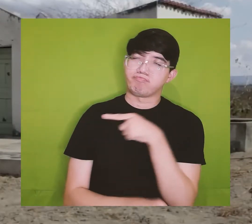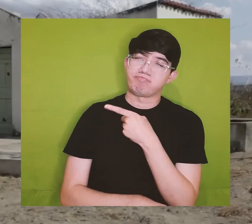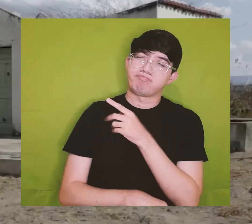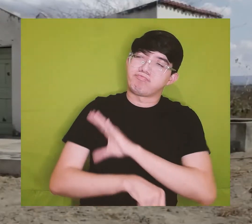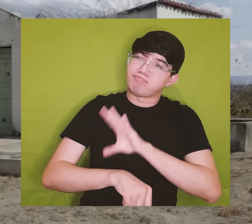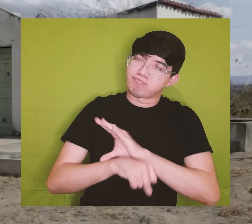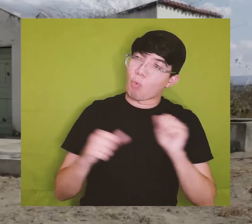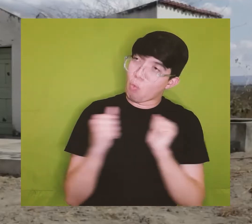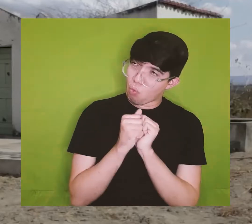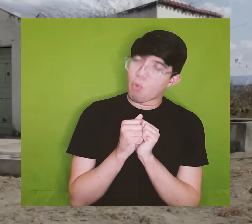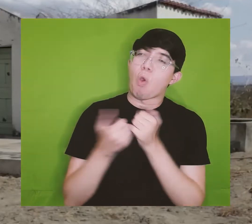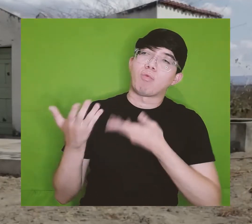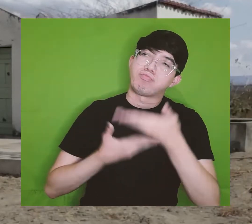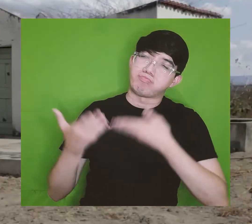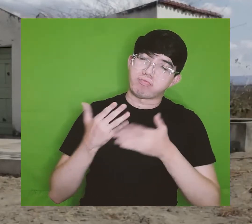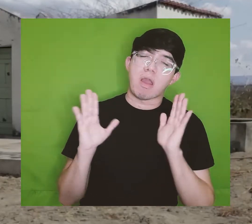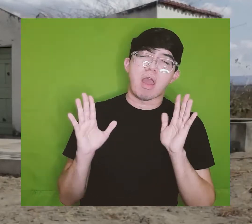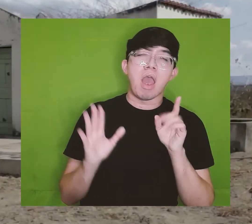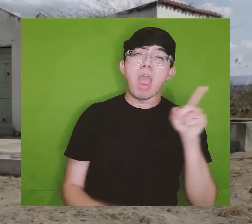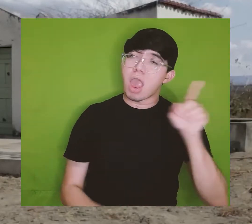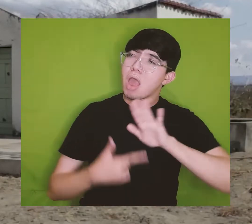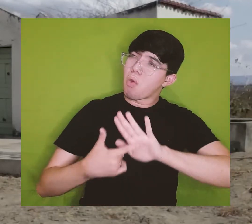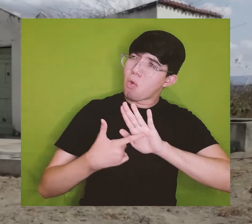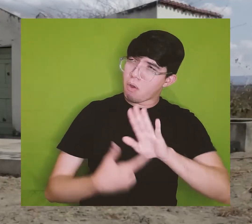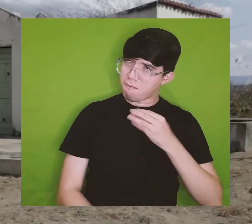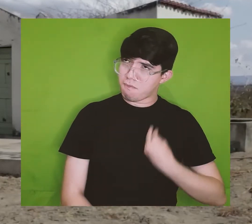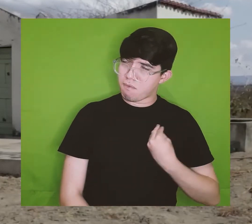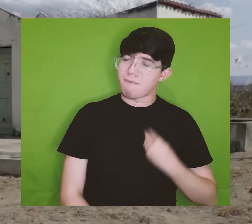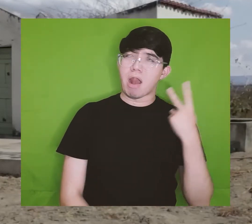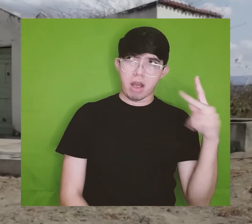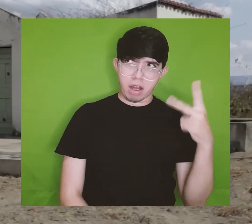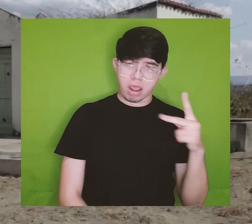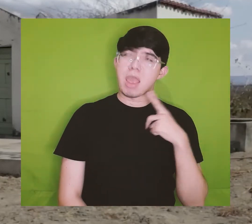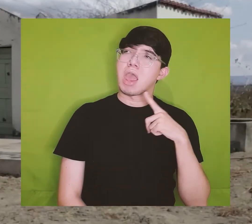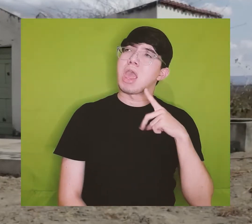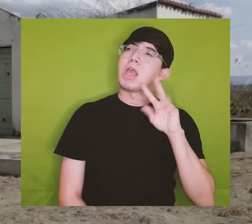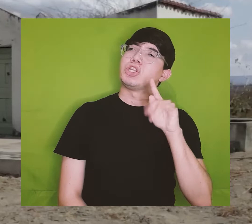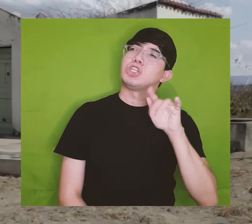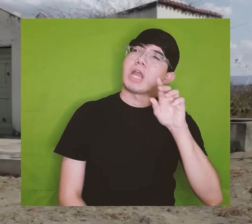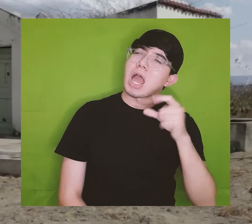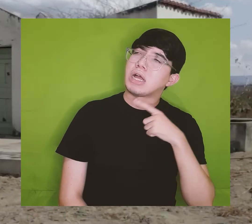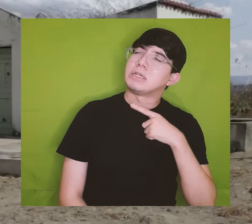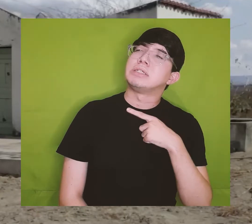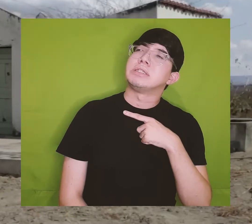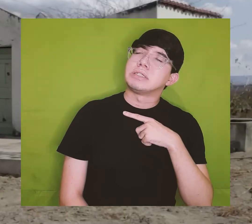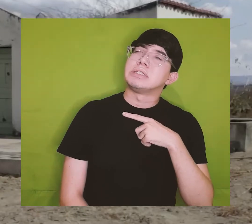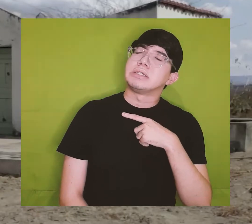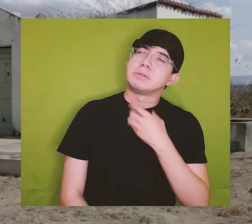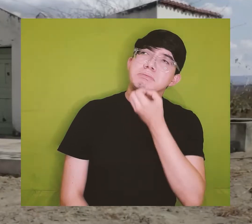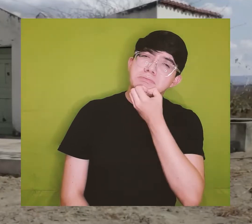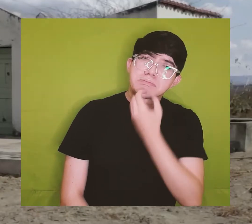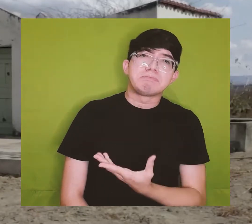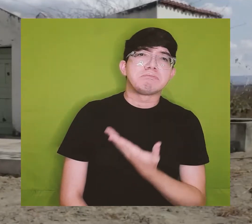tal. E é muito bonito a forma como ele retratou a vida dele, né? Foi muito sensível e delicado, né?